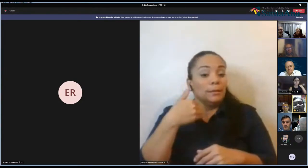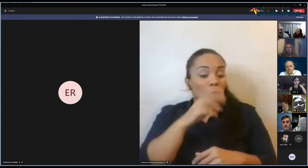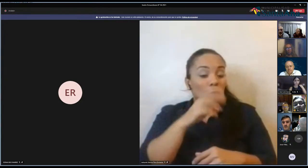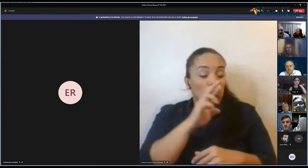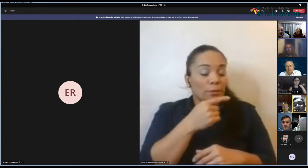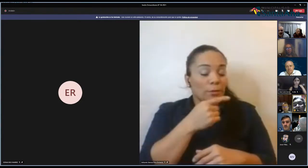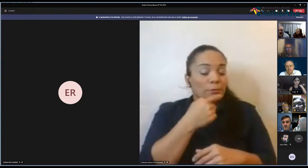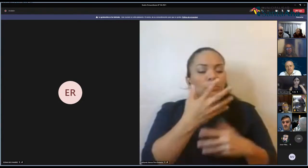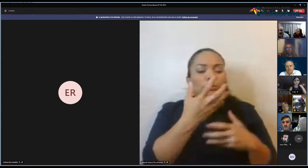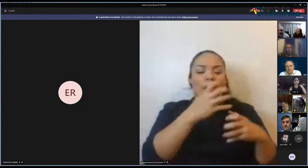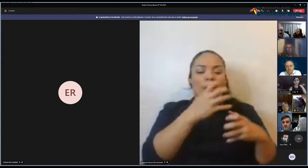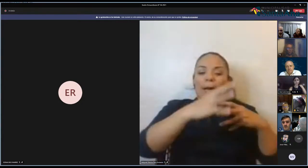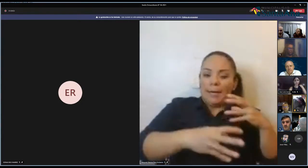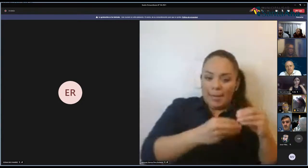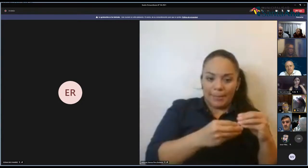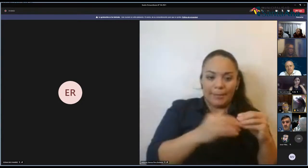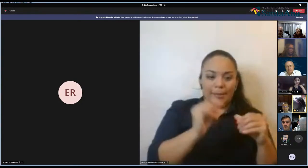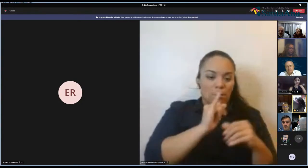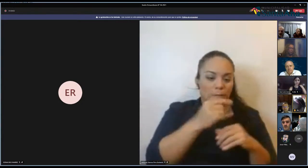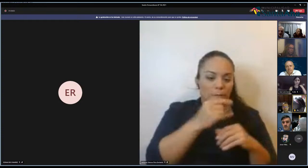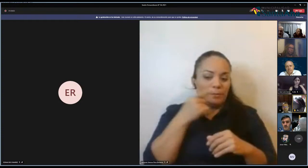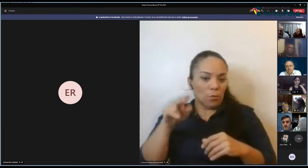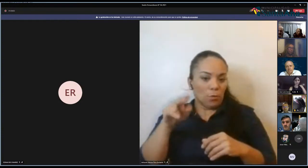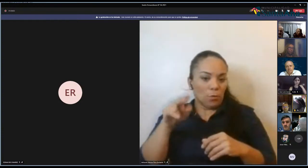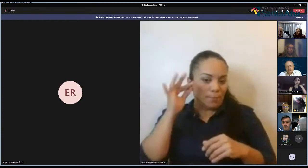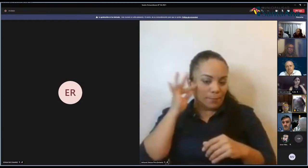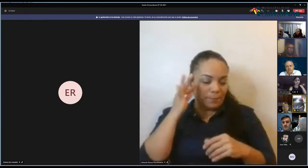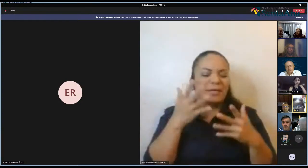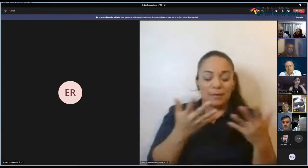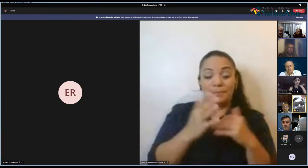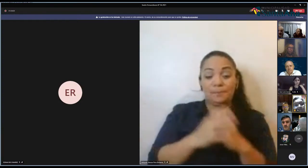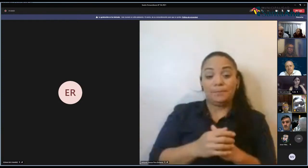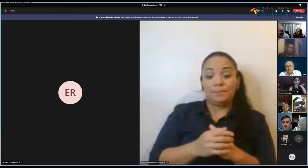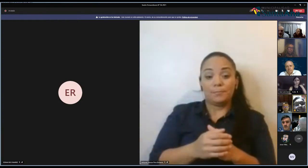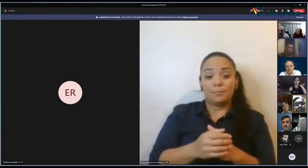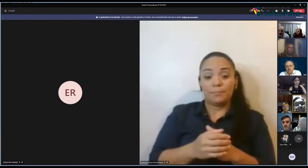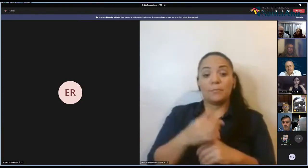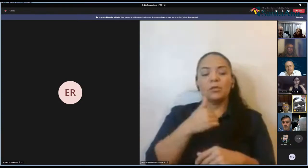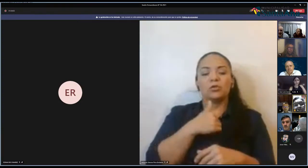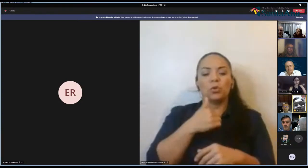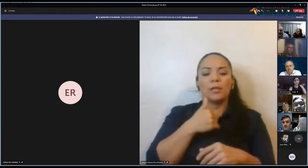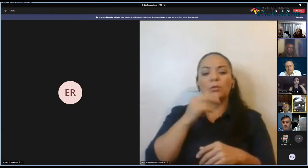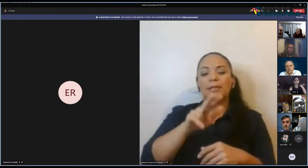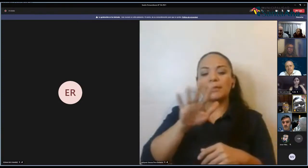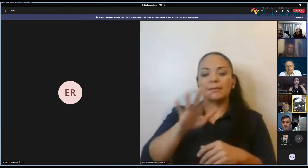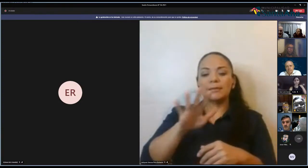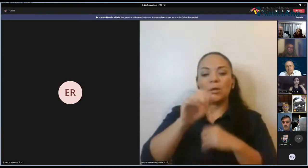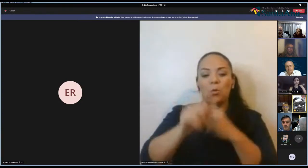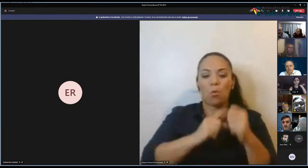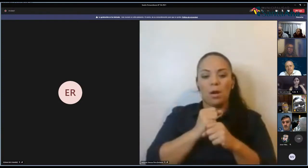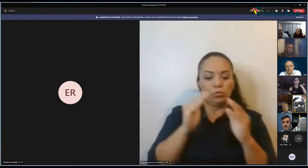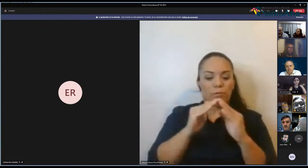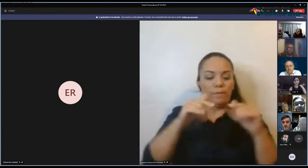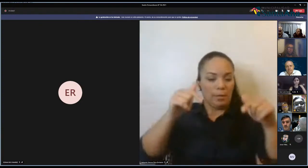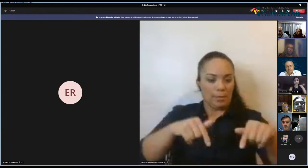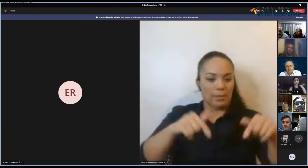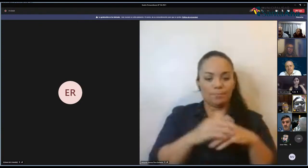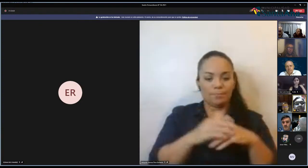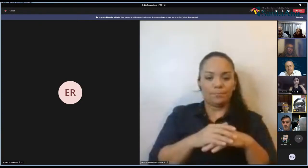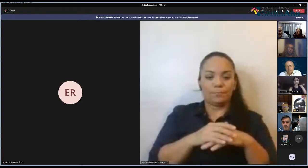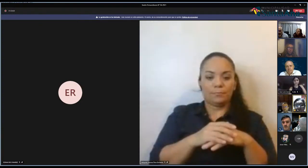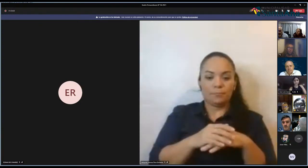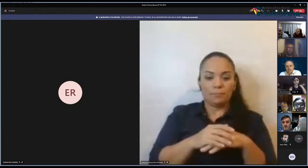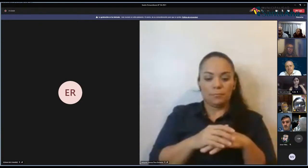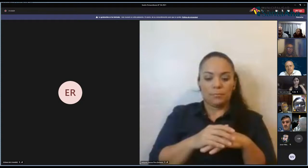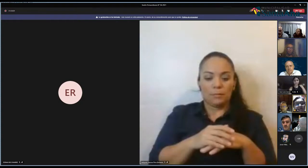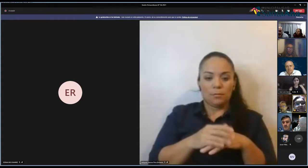que en efecto yo tengo como 35 años de vivir por acá y antes de eso esté